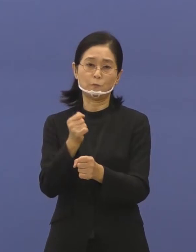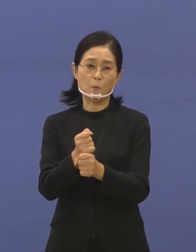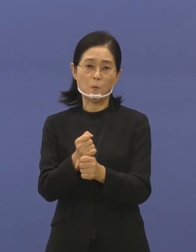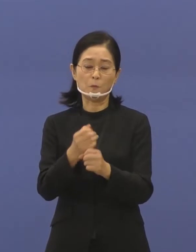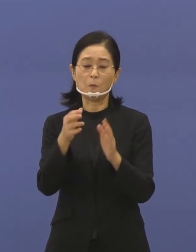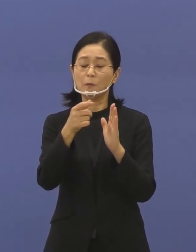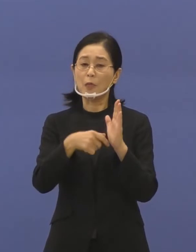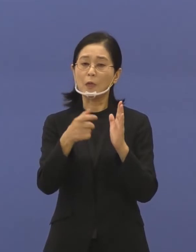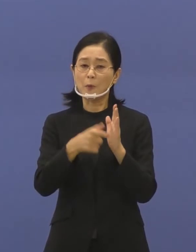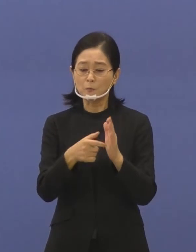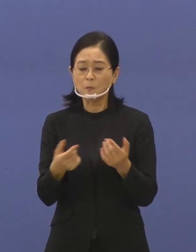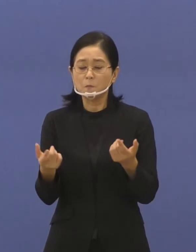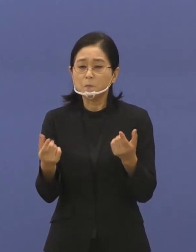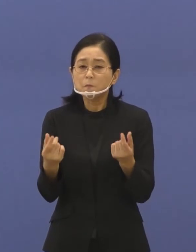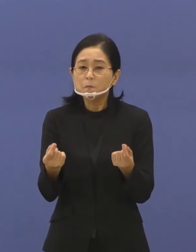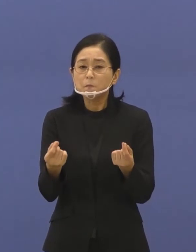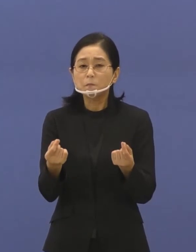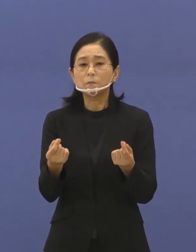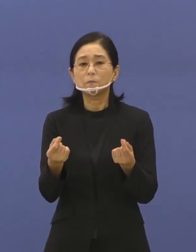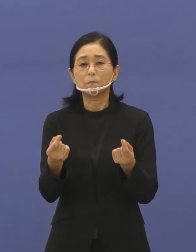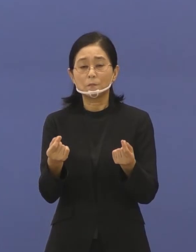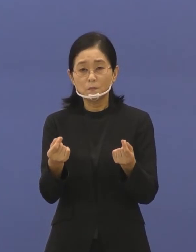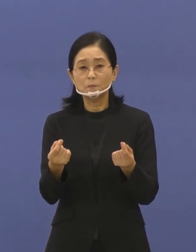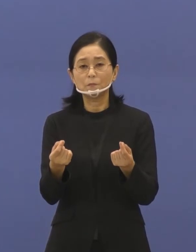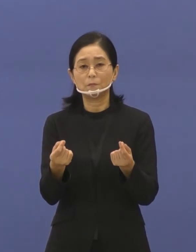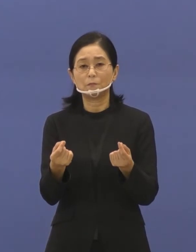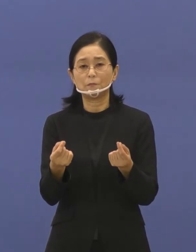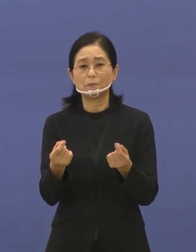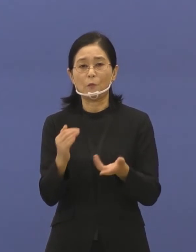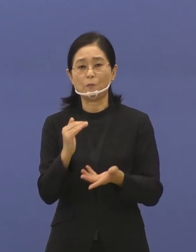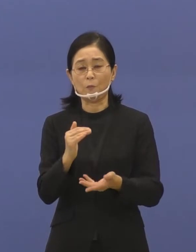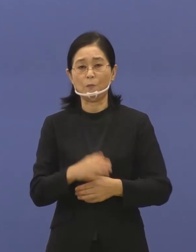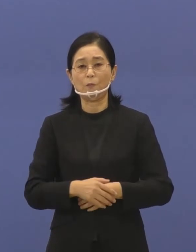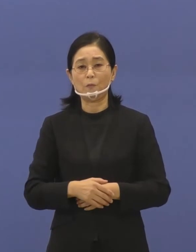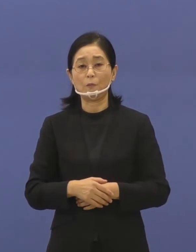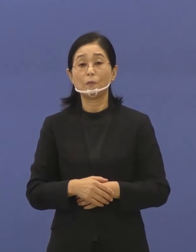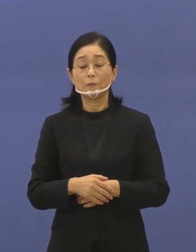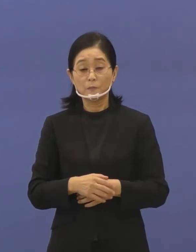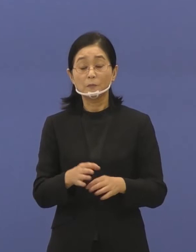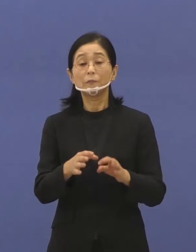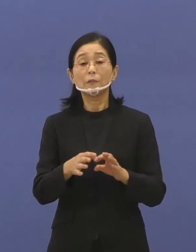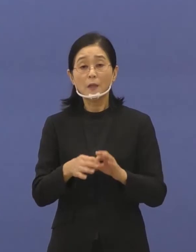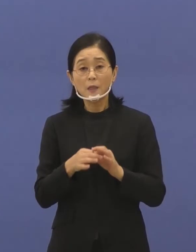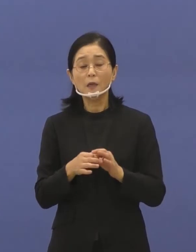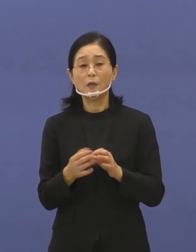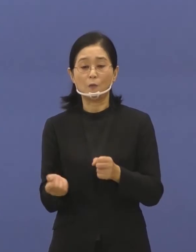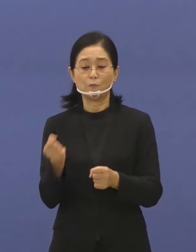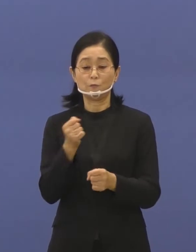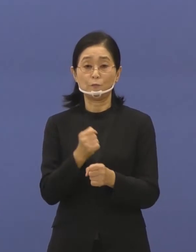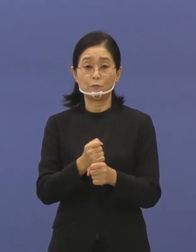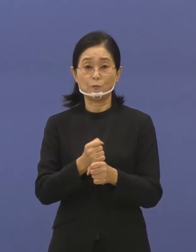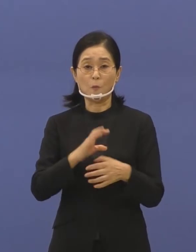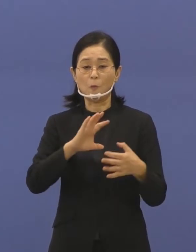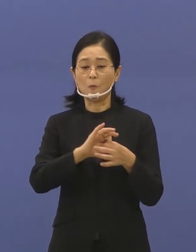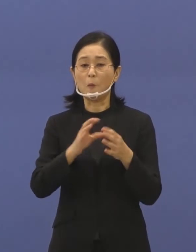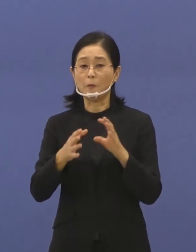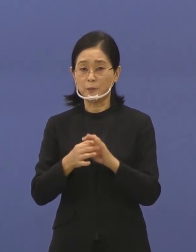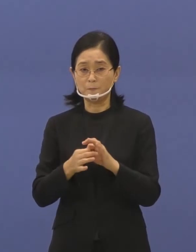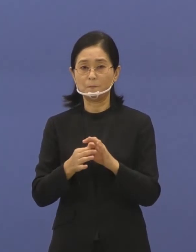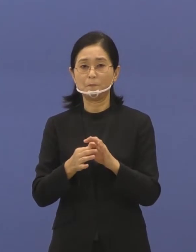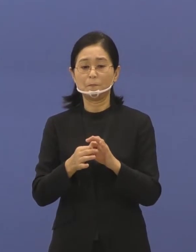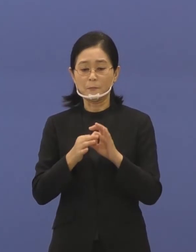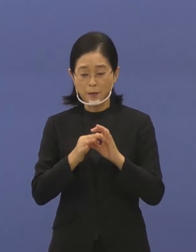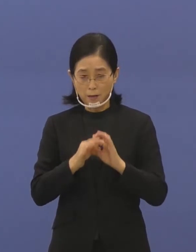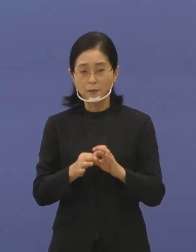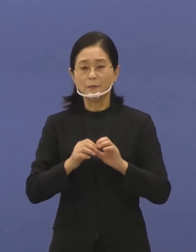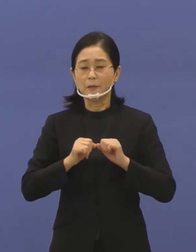にも共通していることなので復興五輪ということはできるしやらなきゃならない